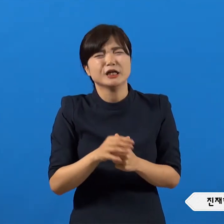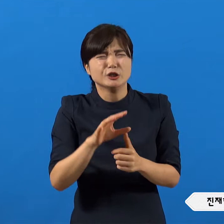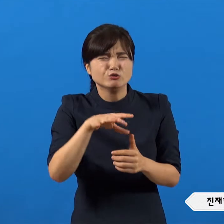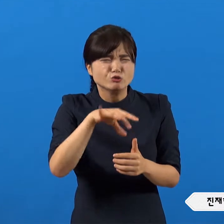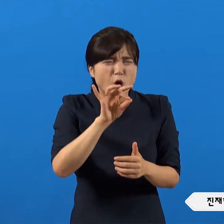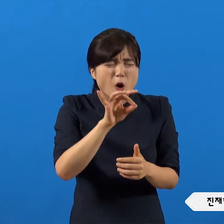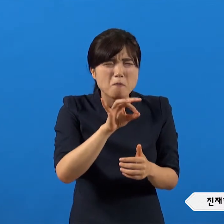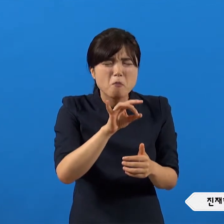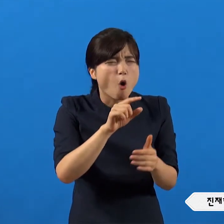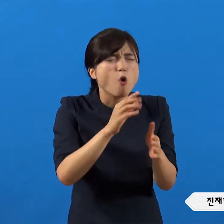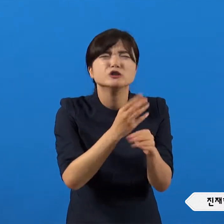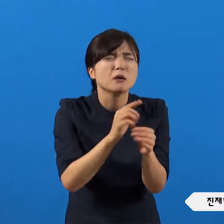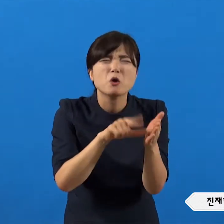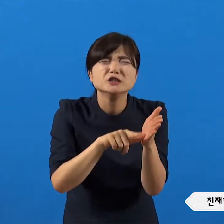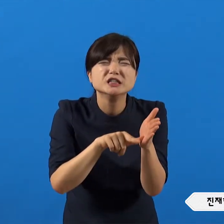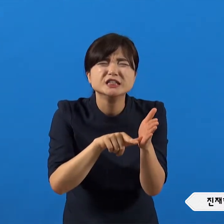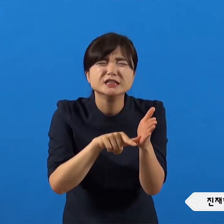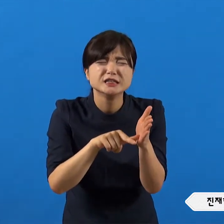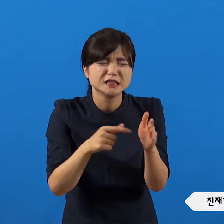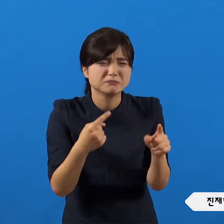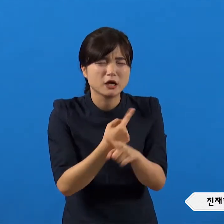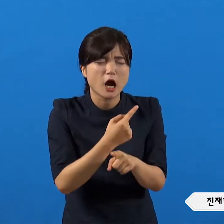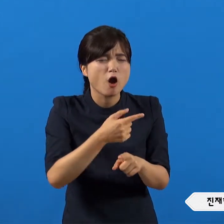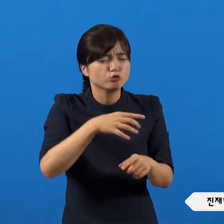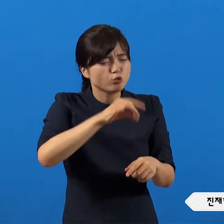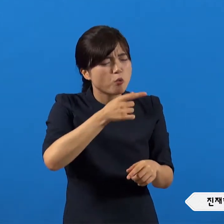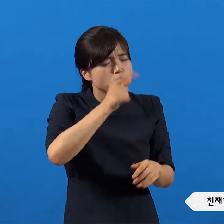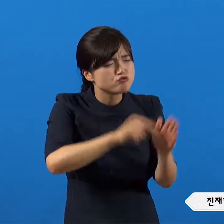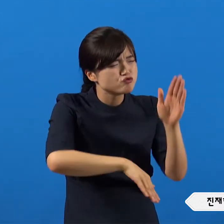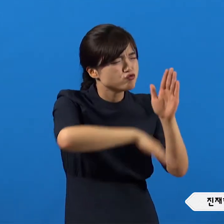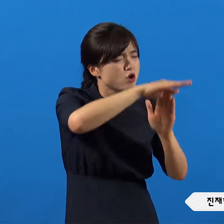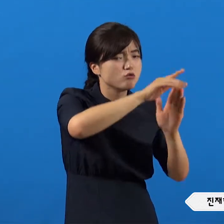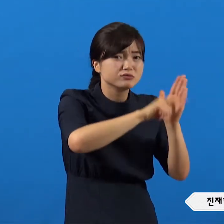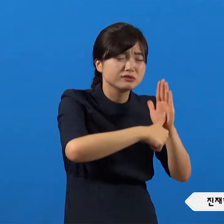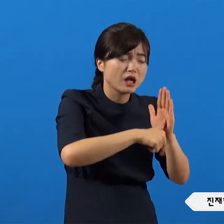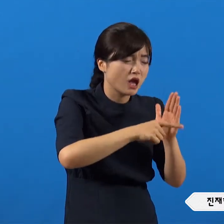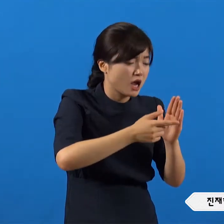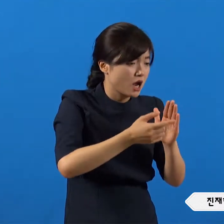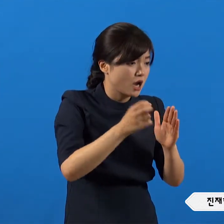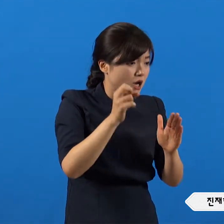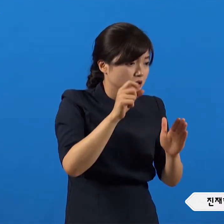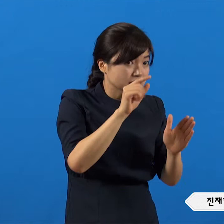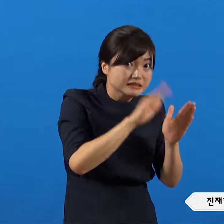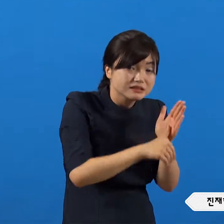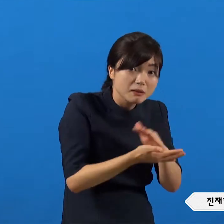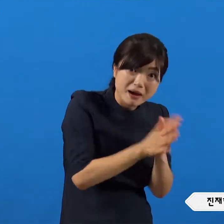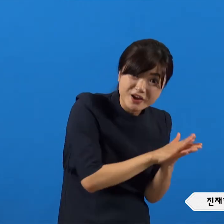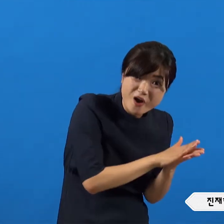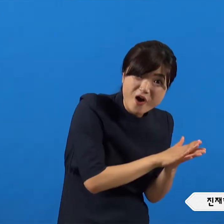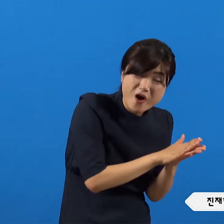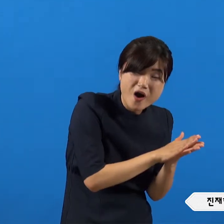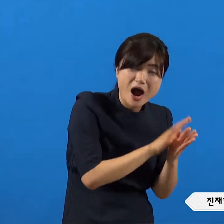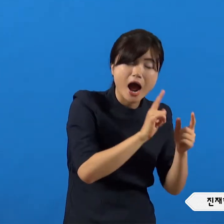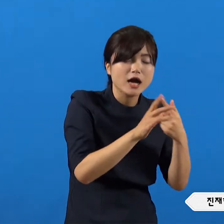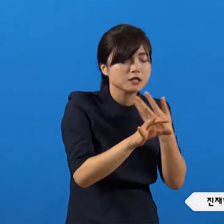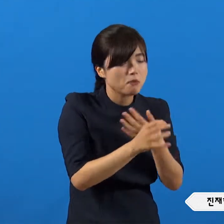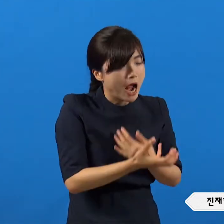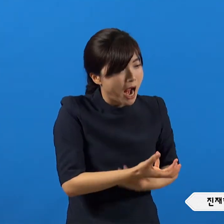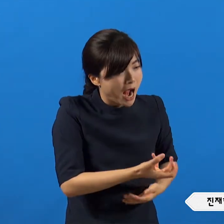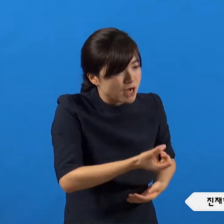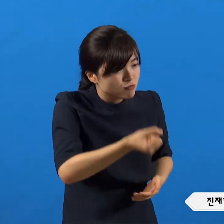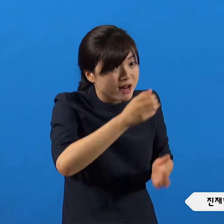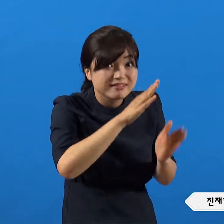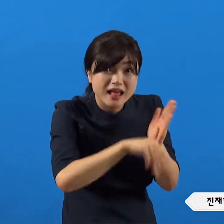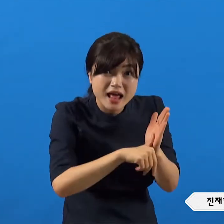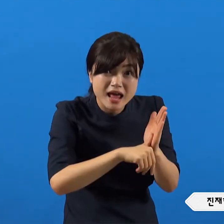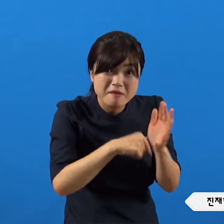처음에 우리 주님께서 아기까지 물을 채우라고 할 때 포도주로 바뀌었을까요? 아니면 가지고 가는